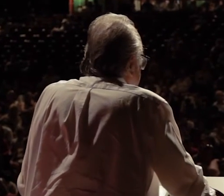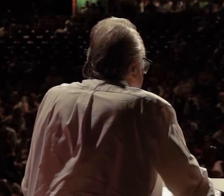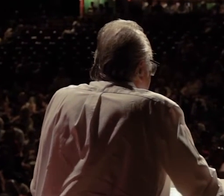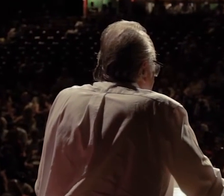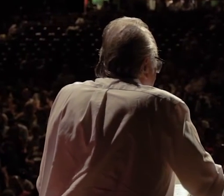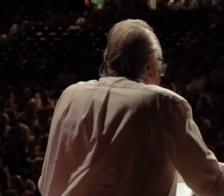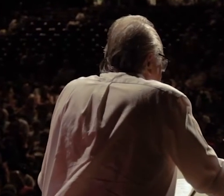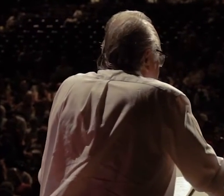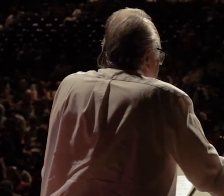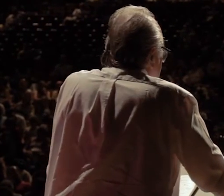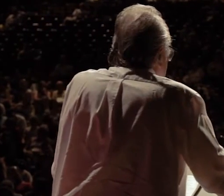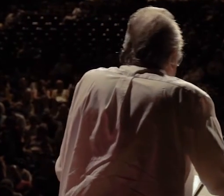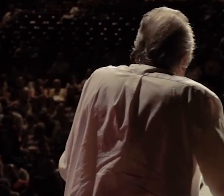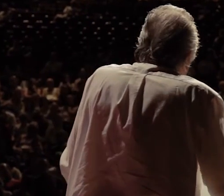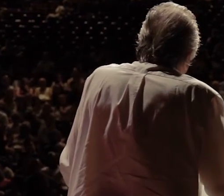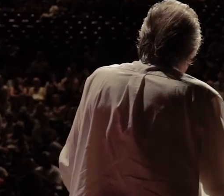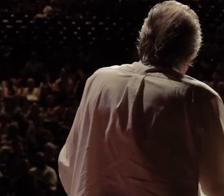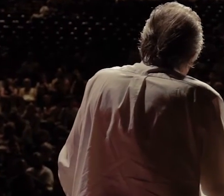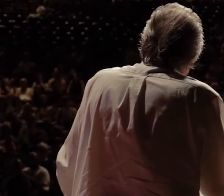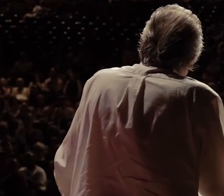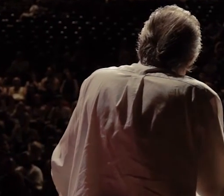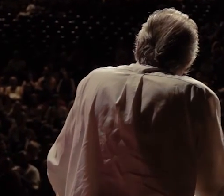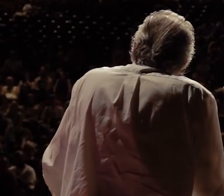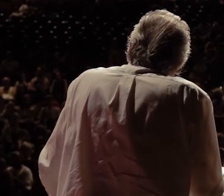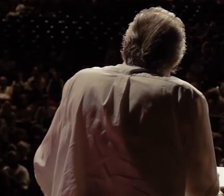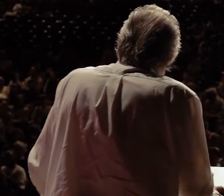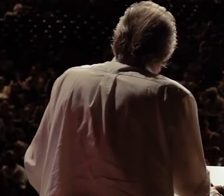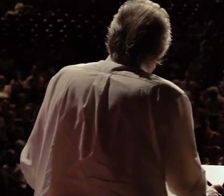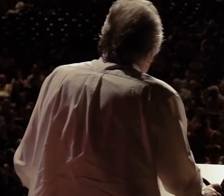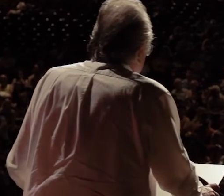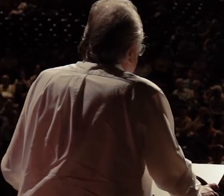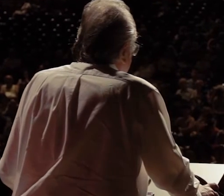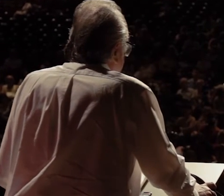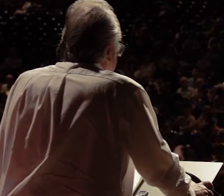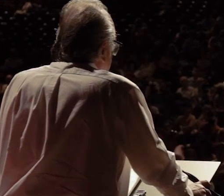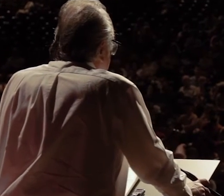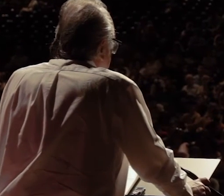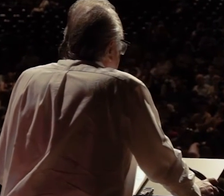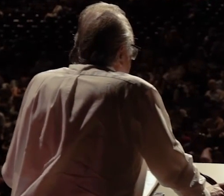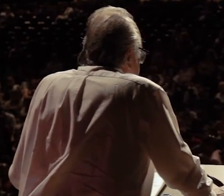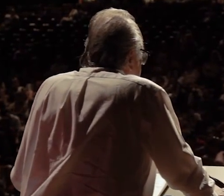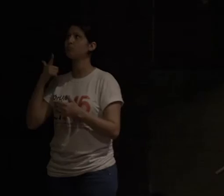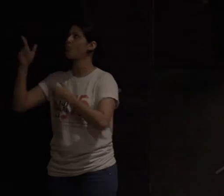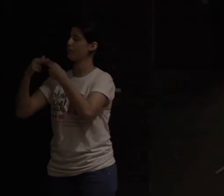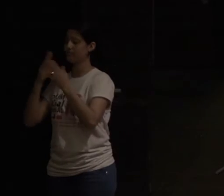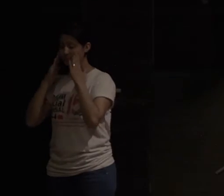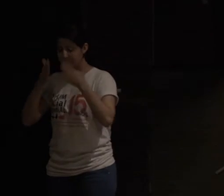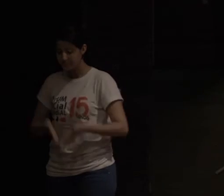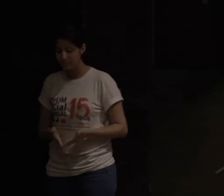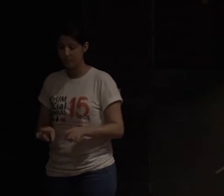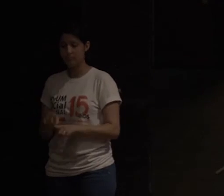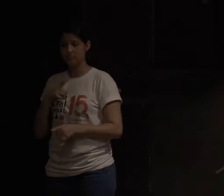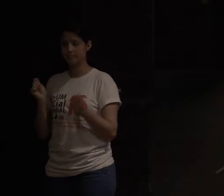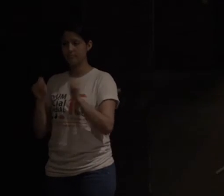utopias com raízes, utopias realistas, asas com raízes, como eu dizia no outro dia. Nós temos que ter